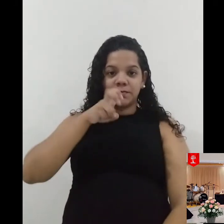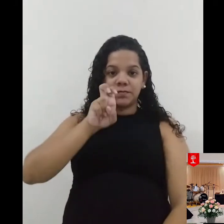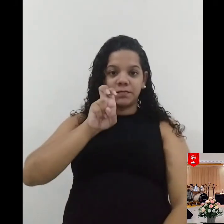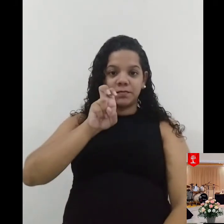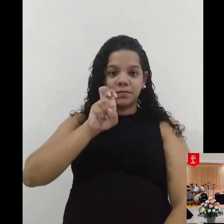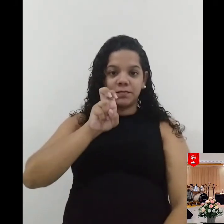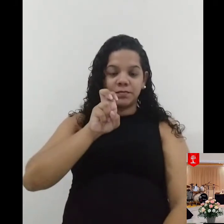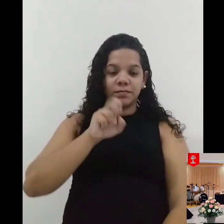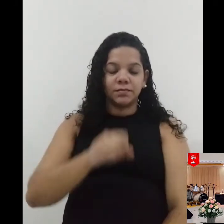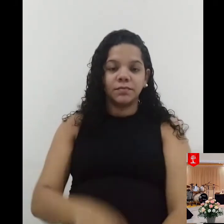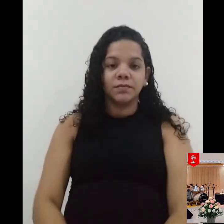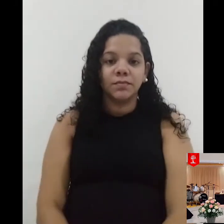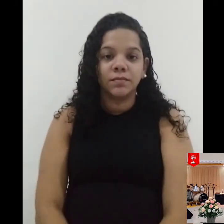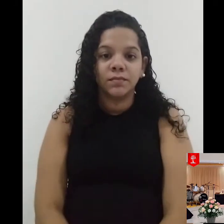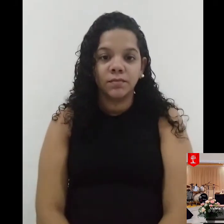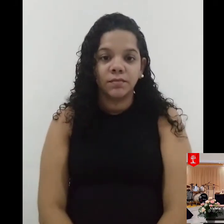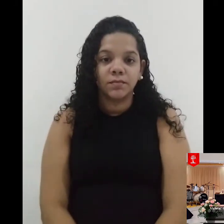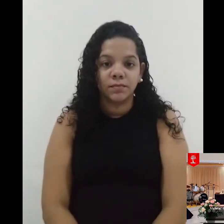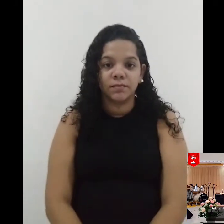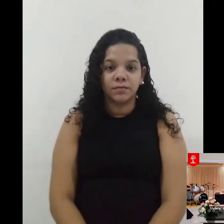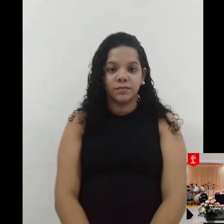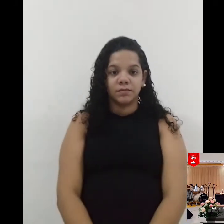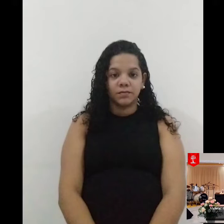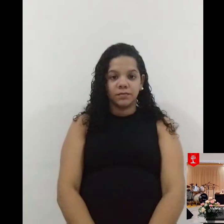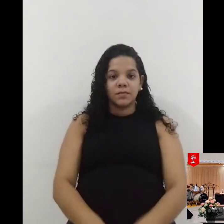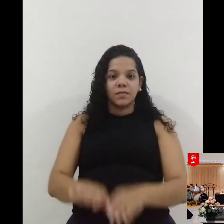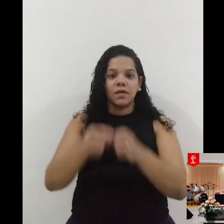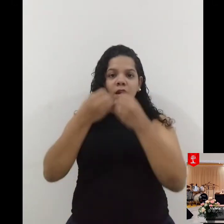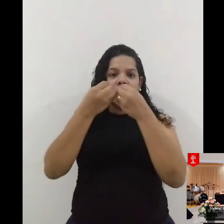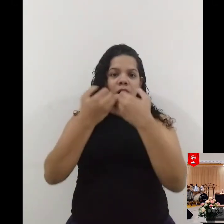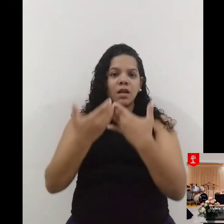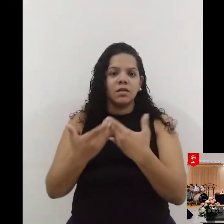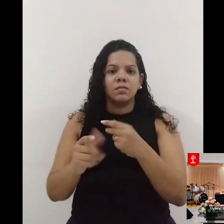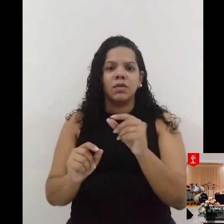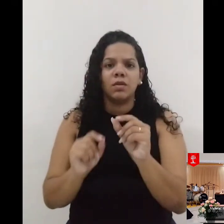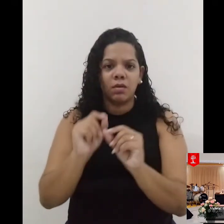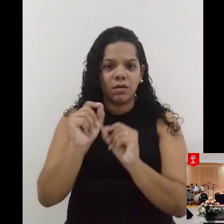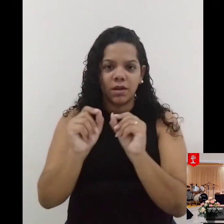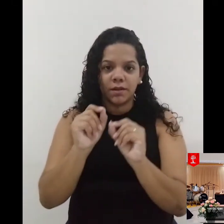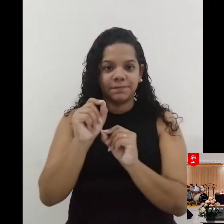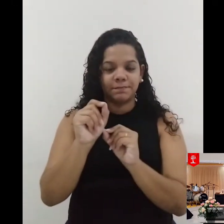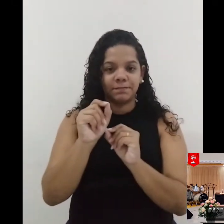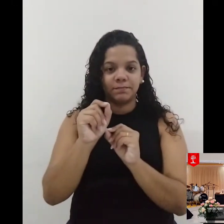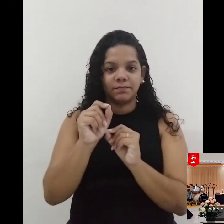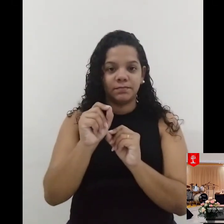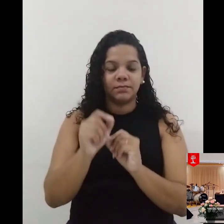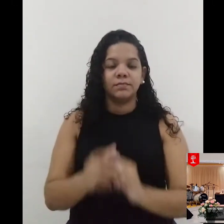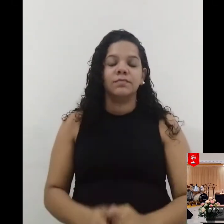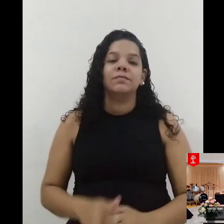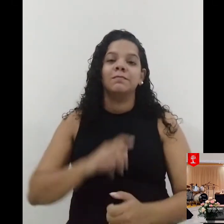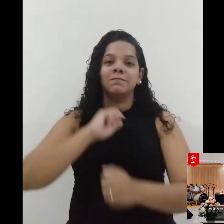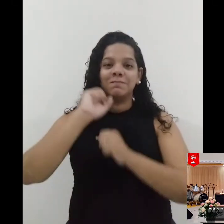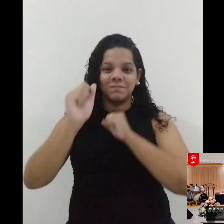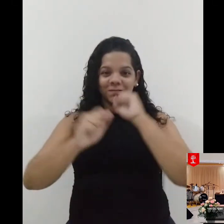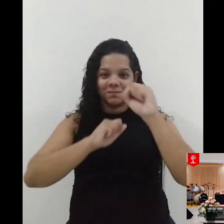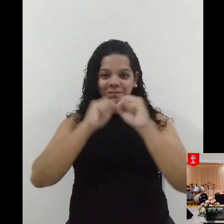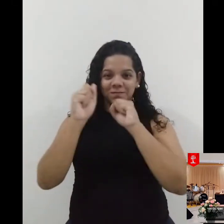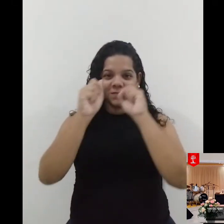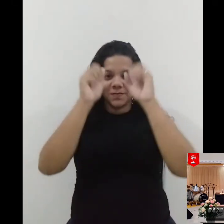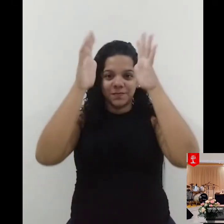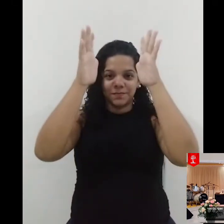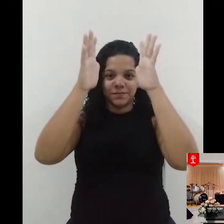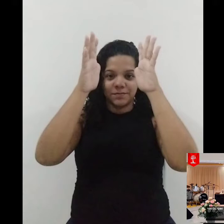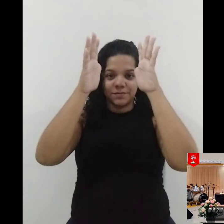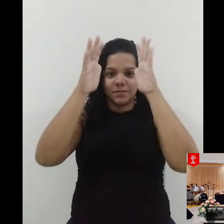Louvem o nome do Senhor. Louvem, servos do Senhor. Vocês que servem na casa do